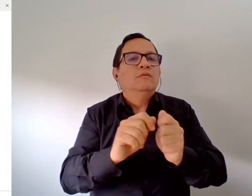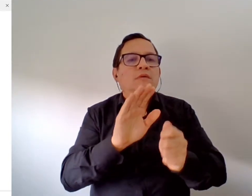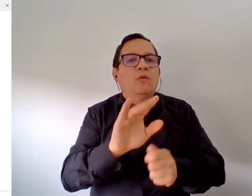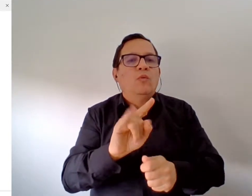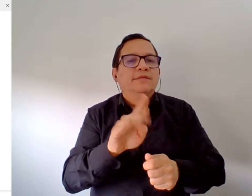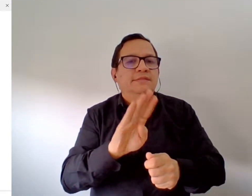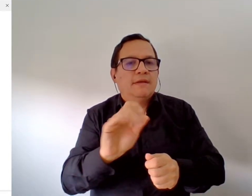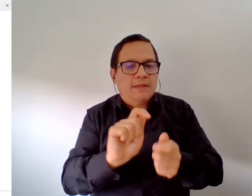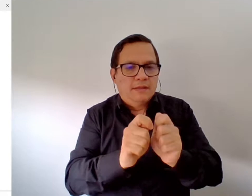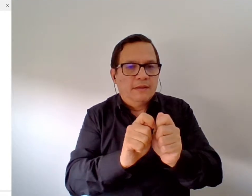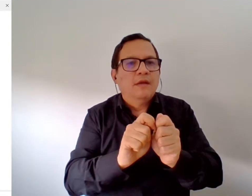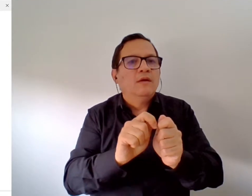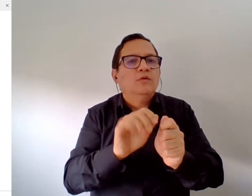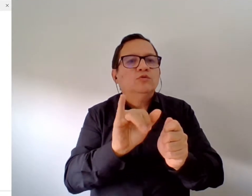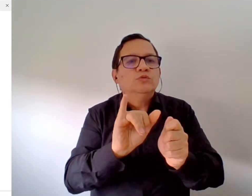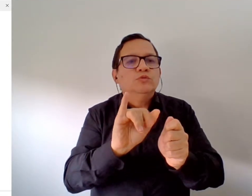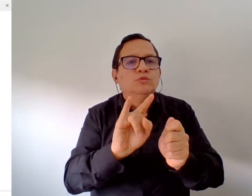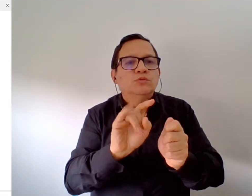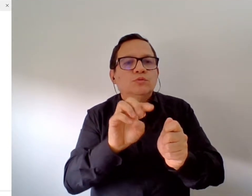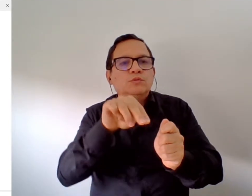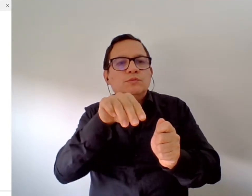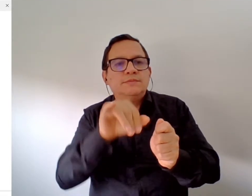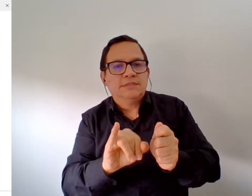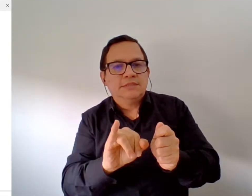Configuración de la USB con Yumi.